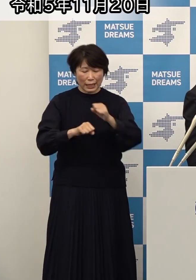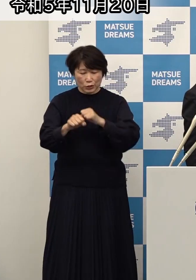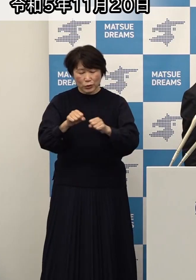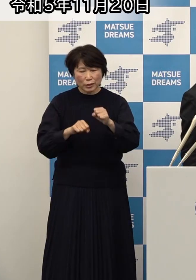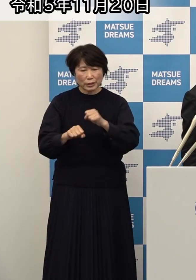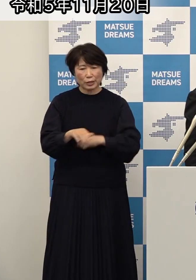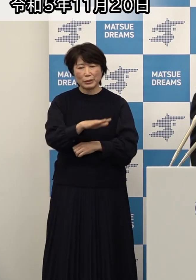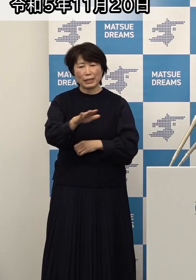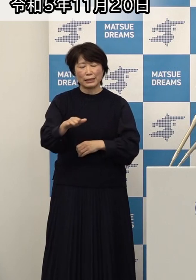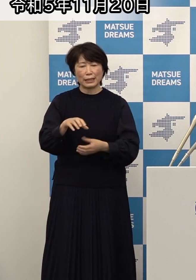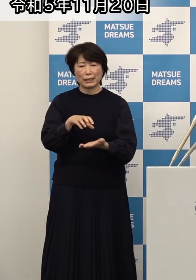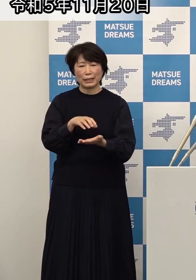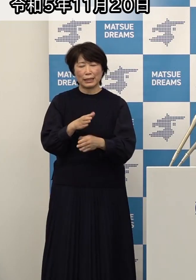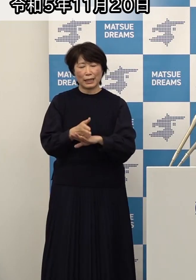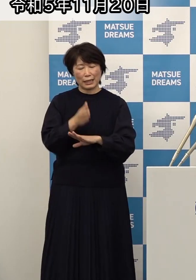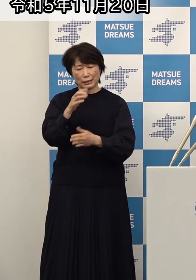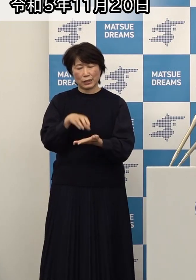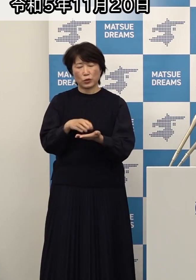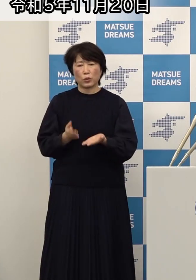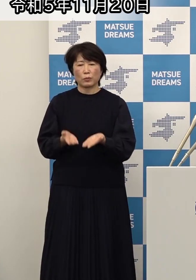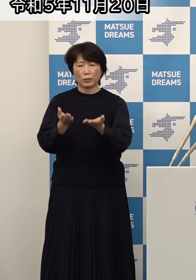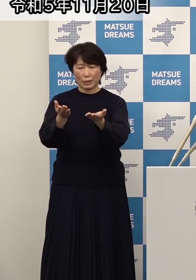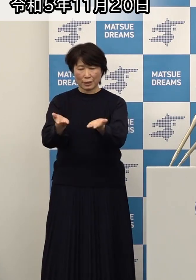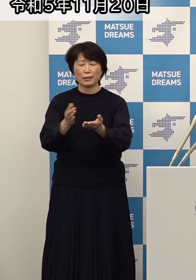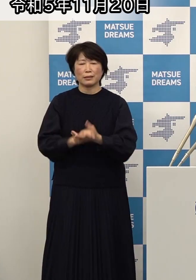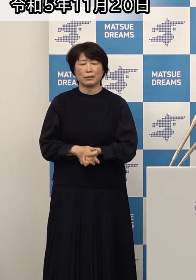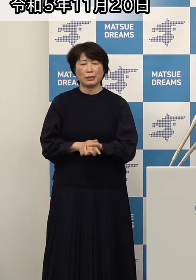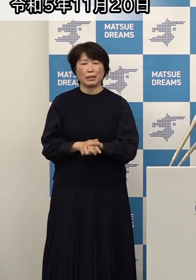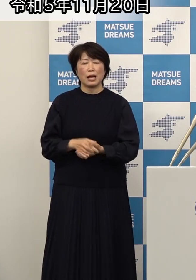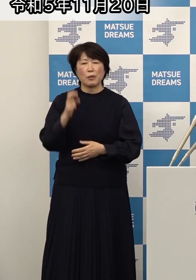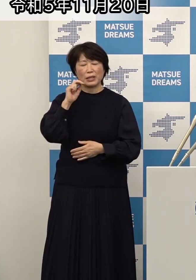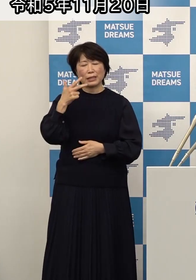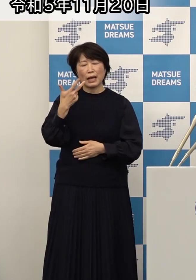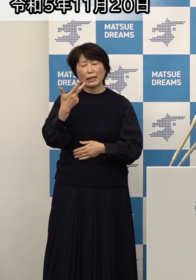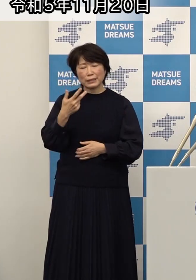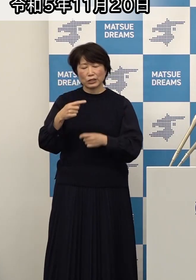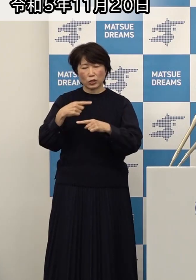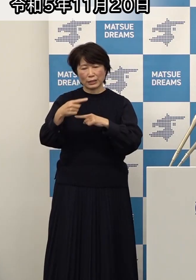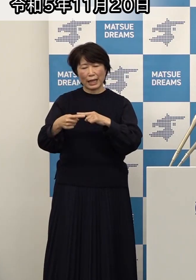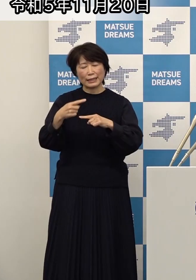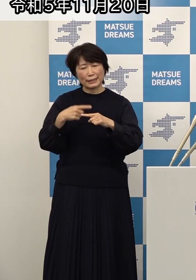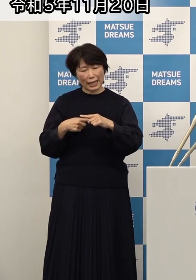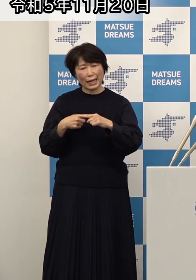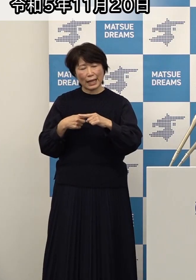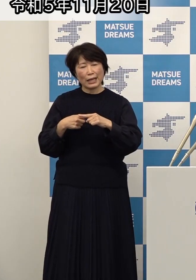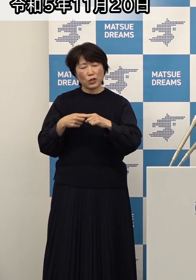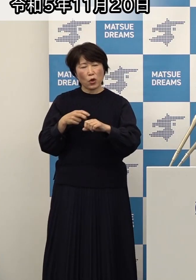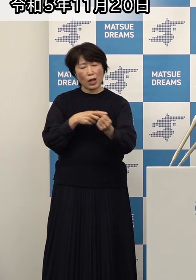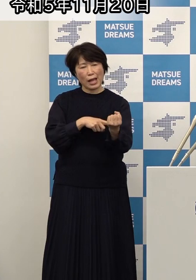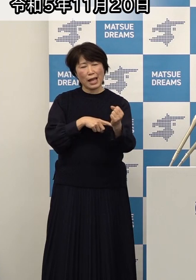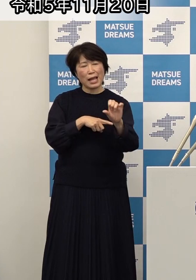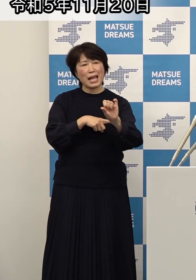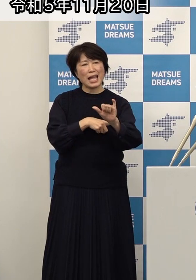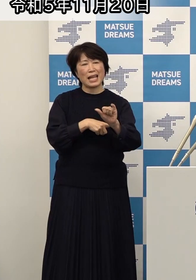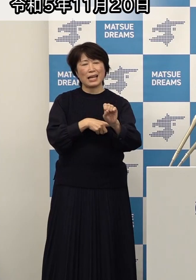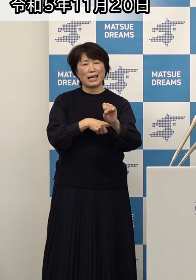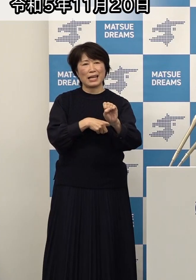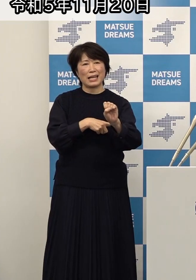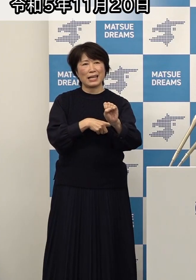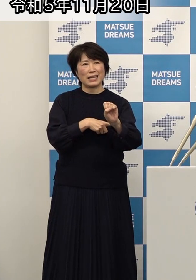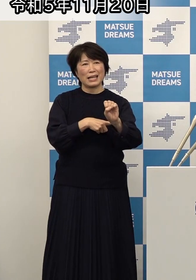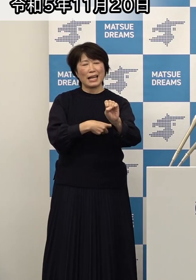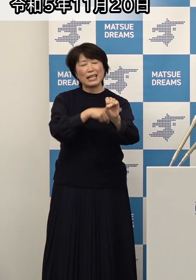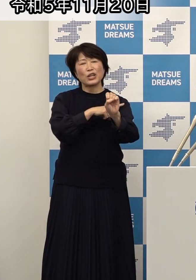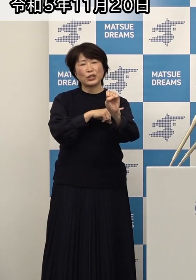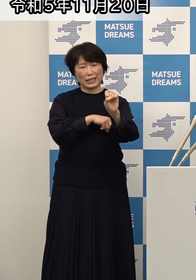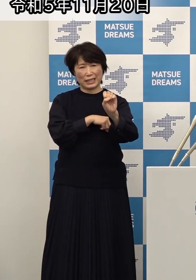。また松江市の再生可能エネルギービジョンマスコットキャラクターとこのマスコットキャラクターの